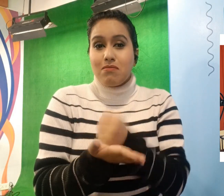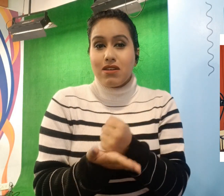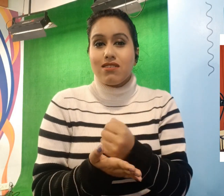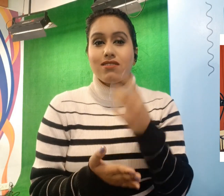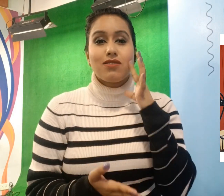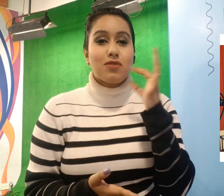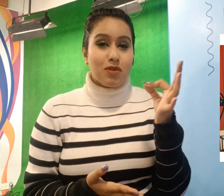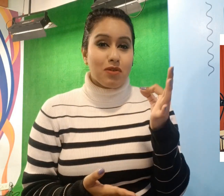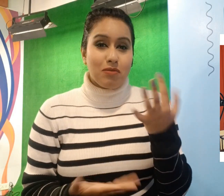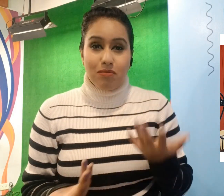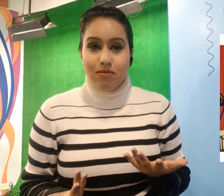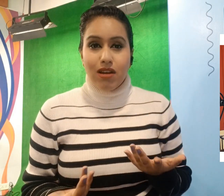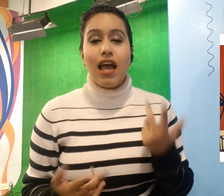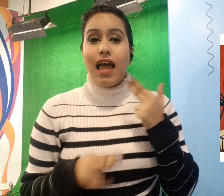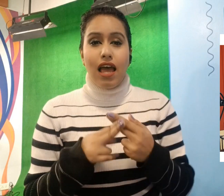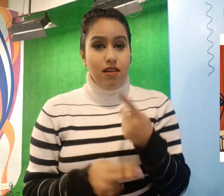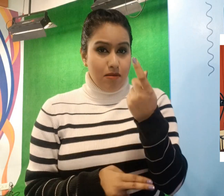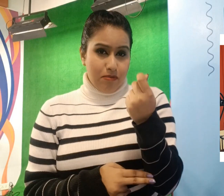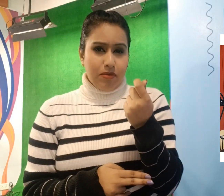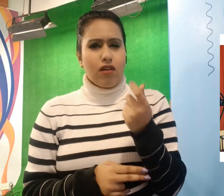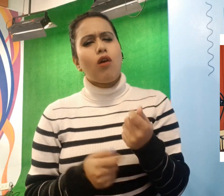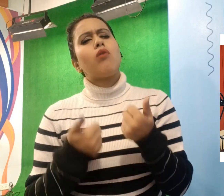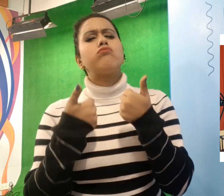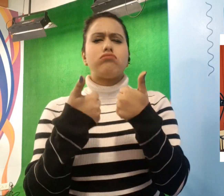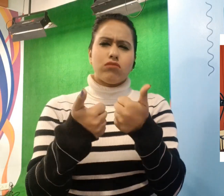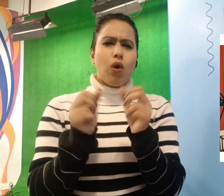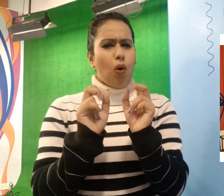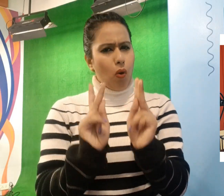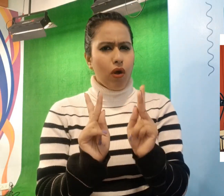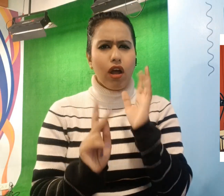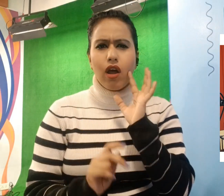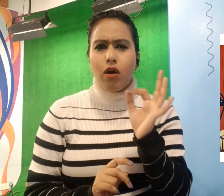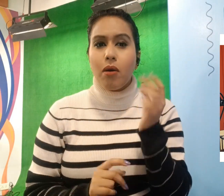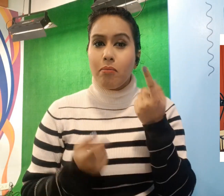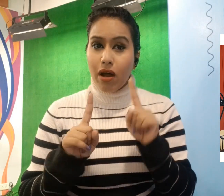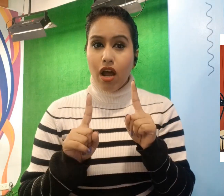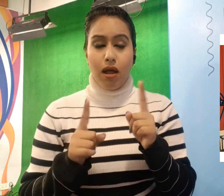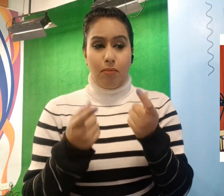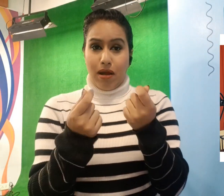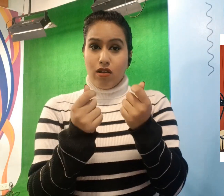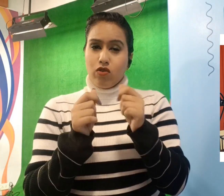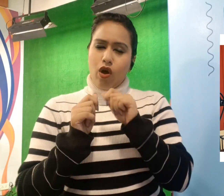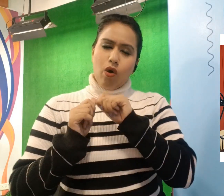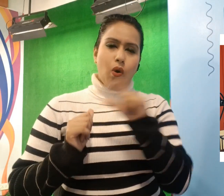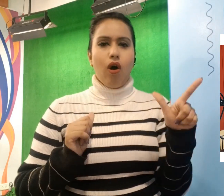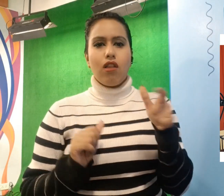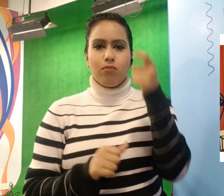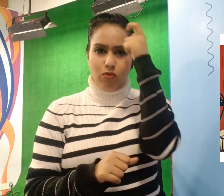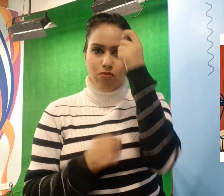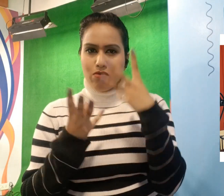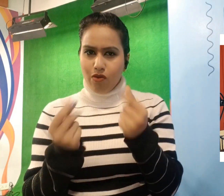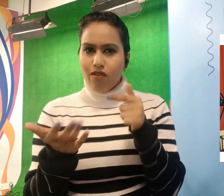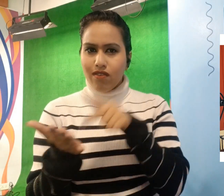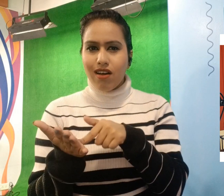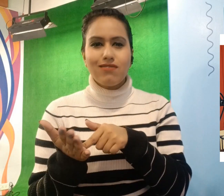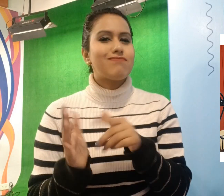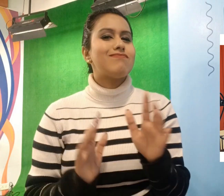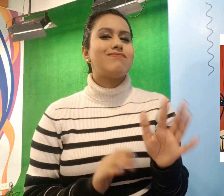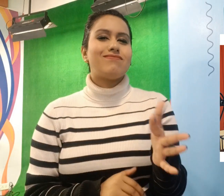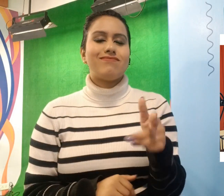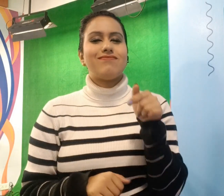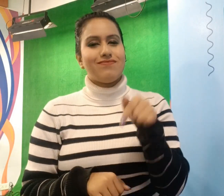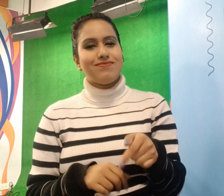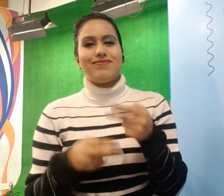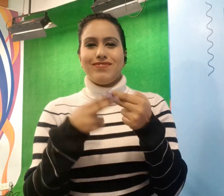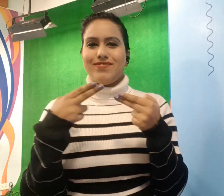मैटर करती है। मैं अक्सर कहता हूं कि पैसा बहुत कुछ हो सकता है, लेकिन पैसा सब कुछ नहीं हो सकता है।